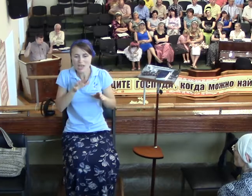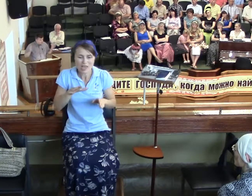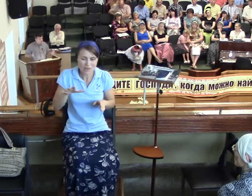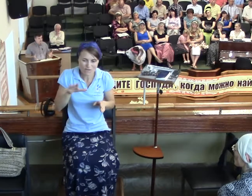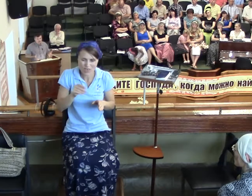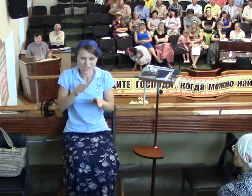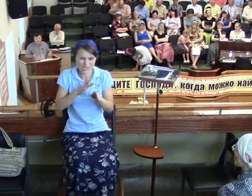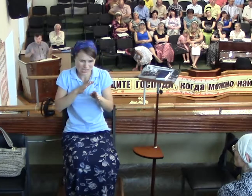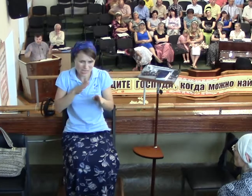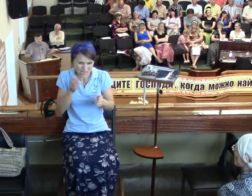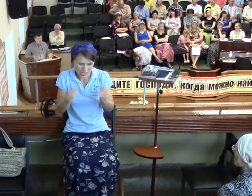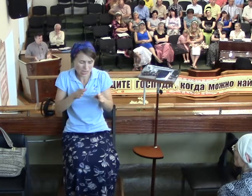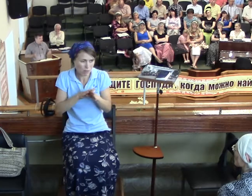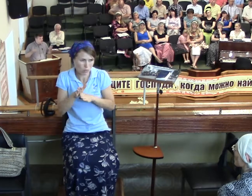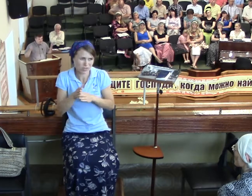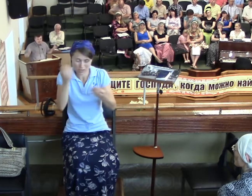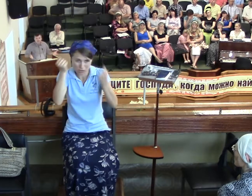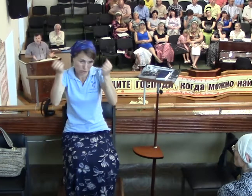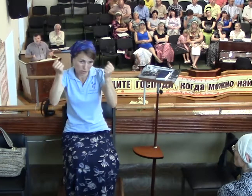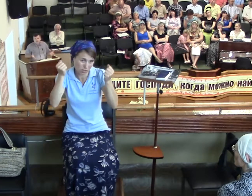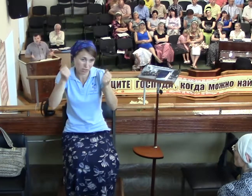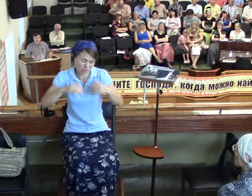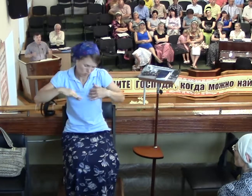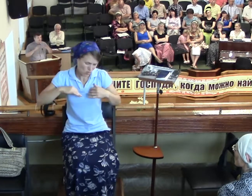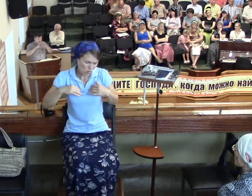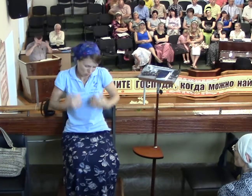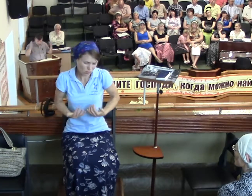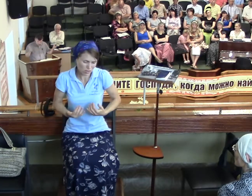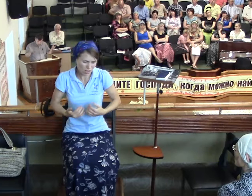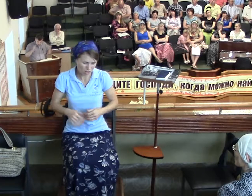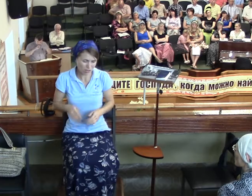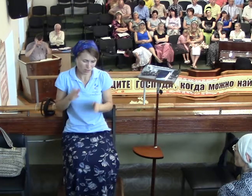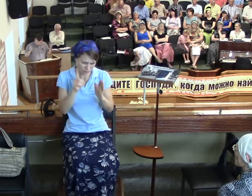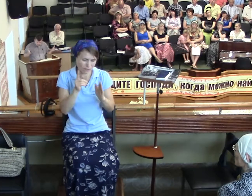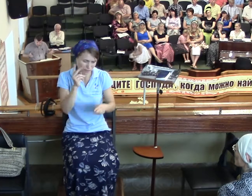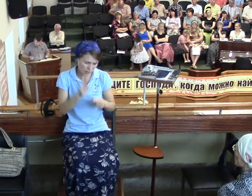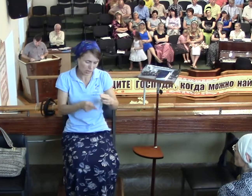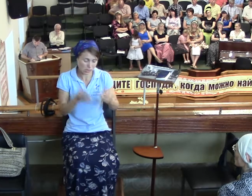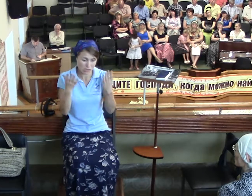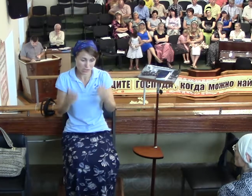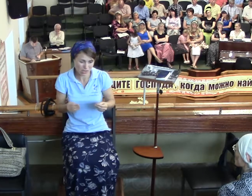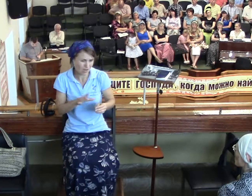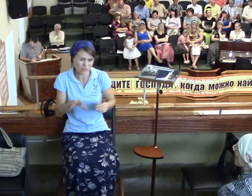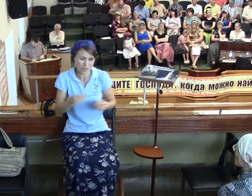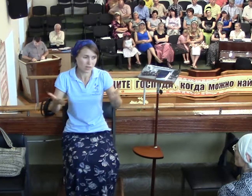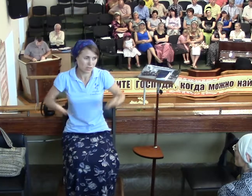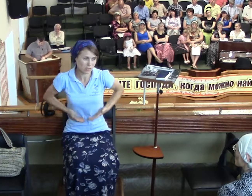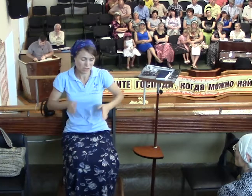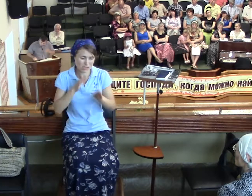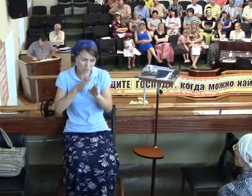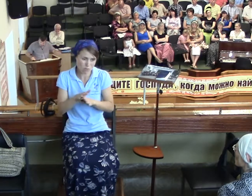конце дня приходим, садимся, уже усталые, у нас нет времени для всего. Вся наша жизнь, она